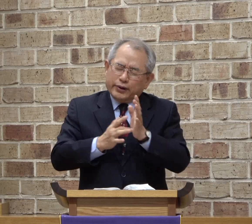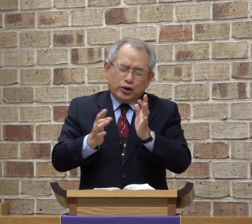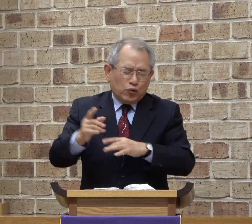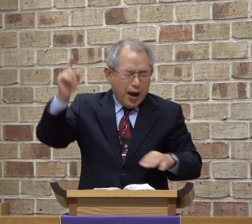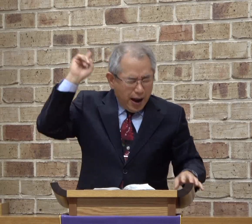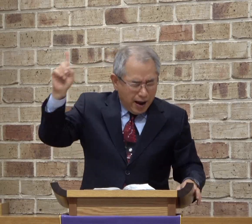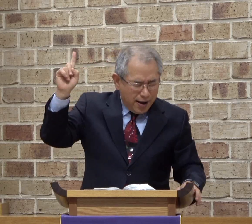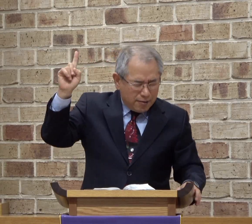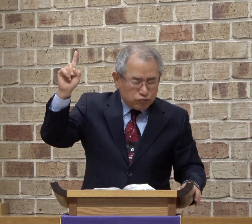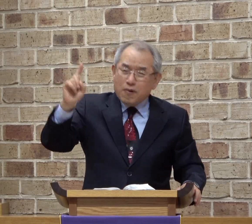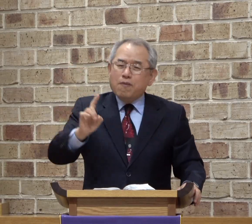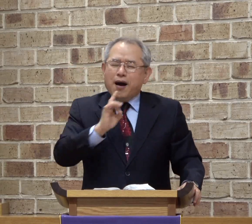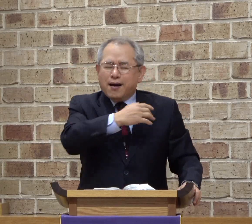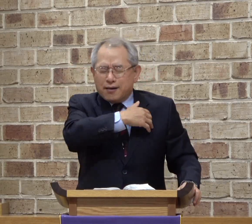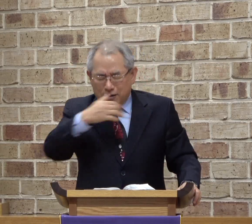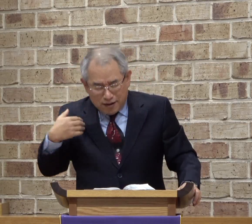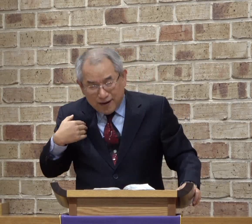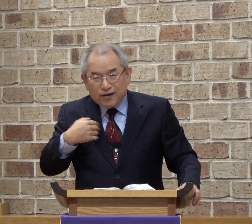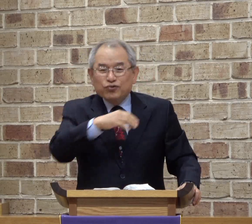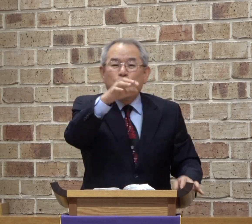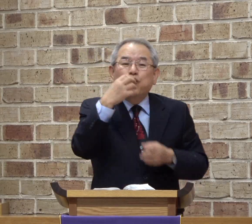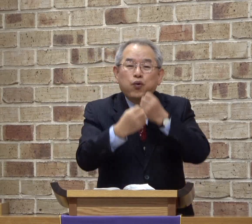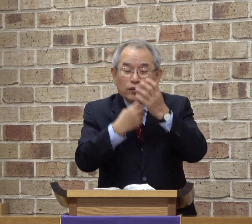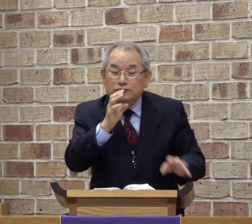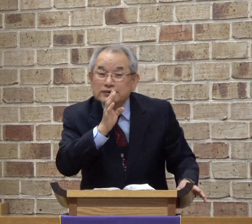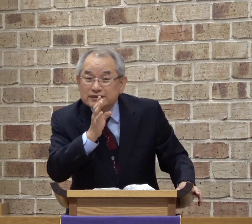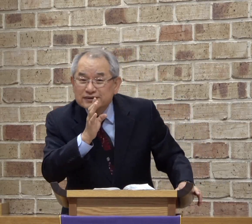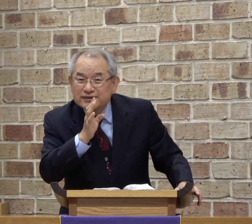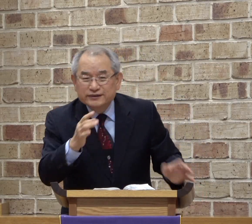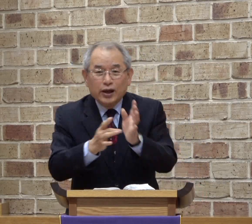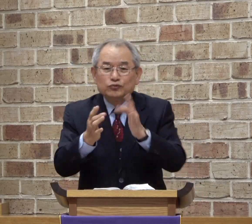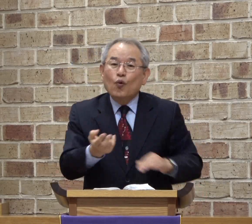행복한 선물, 그 선물이 한 가지 있습니다. 여러분 맞춰보십시오.